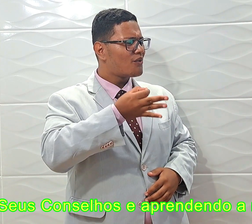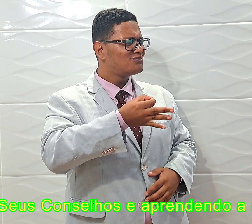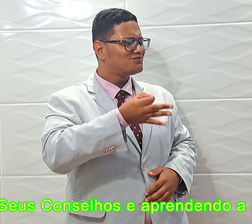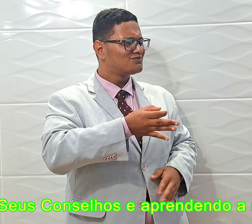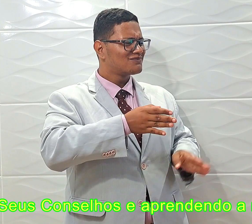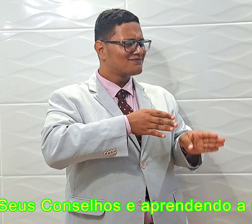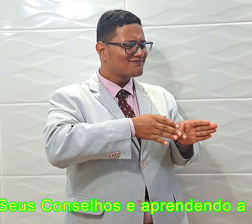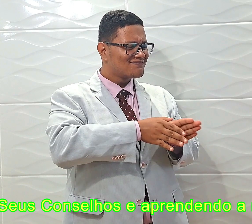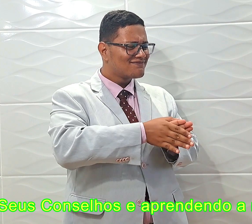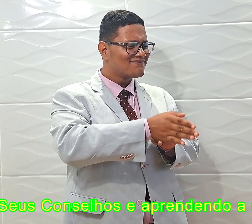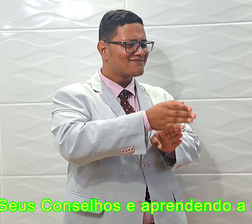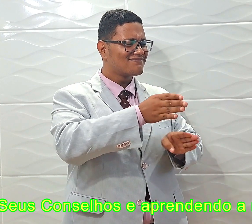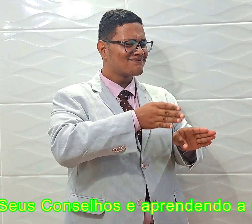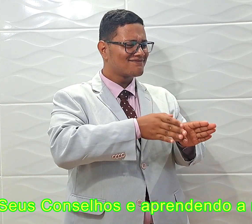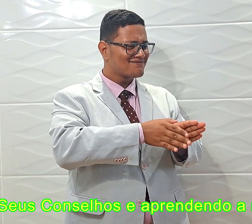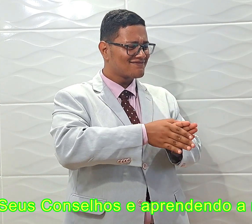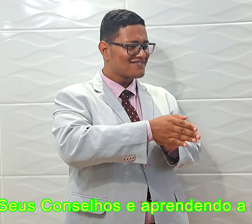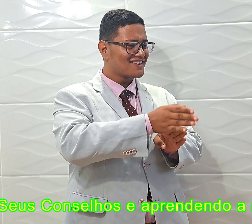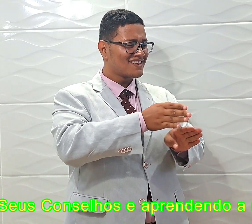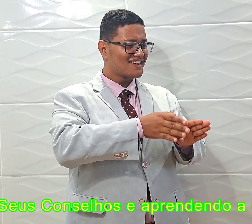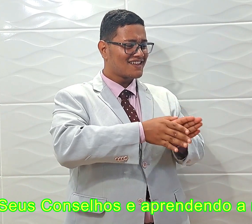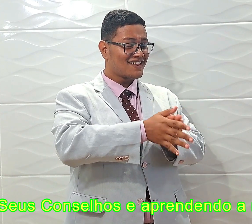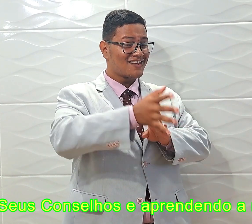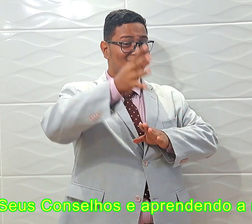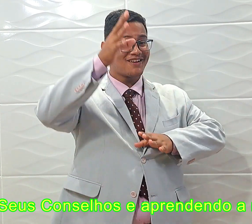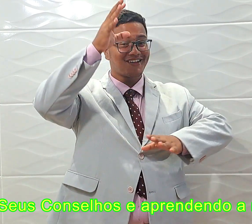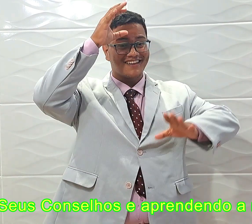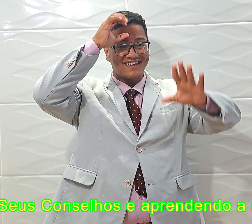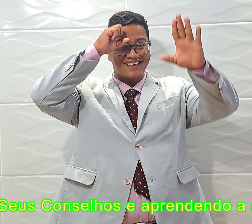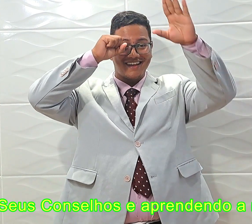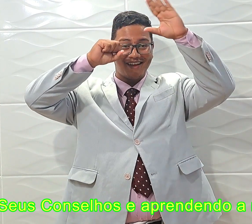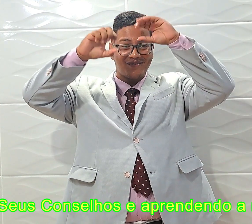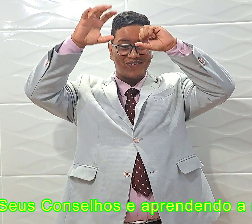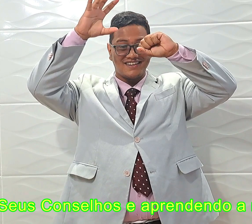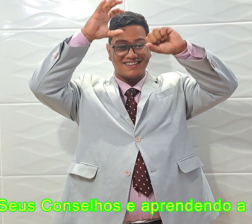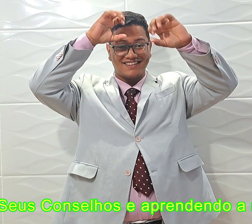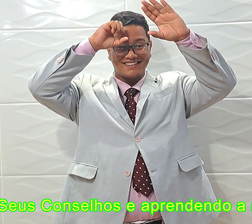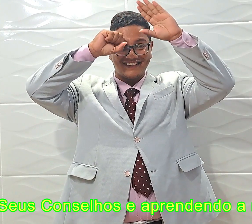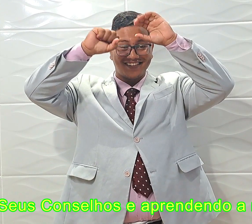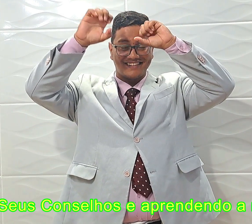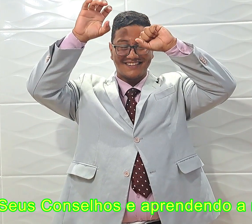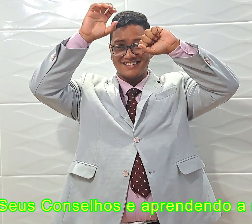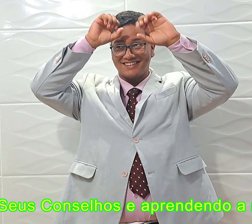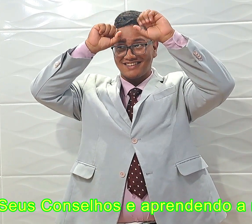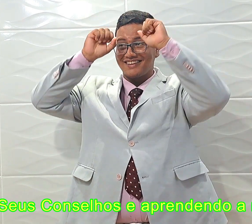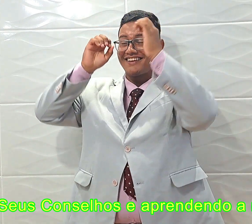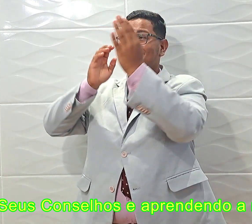Ouvindo seus conselhos e aprendendo a